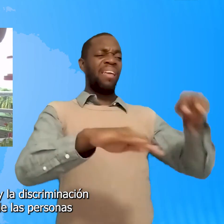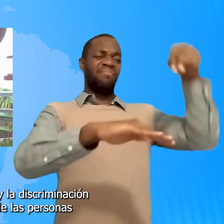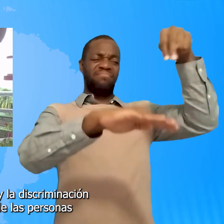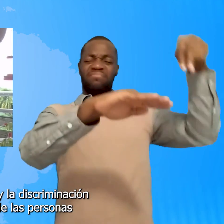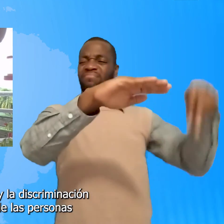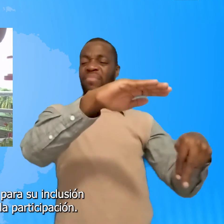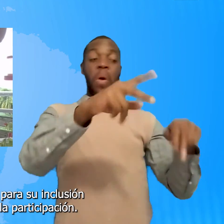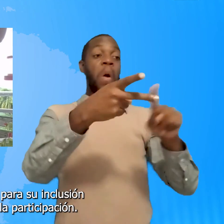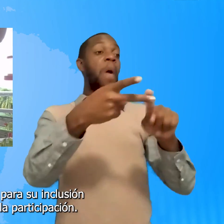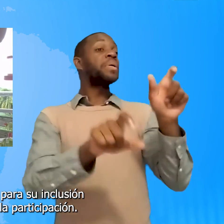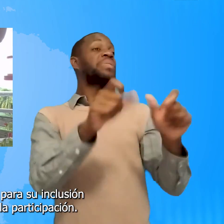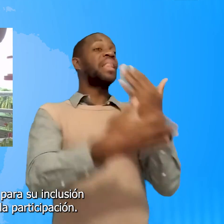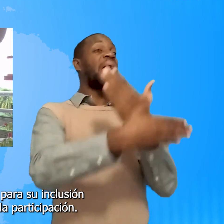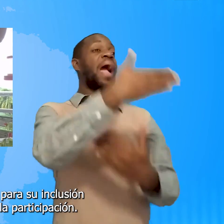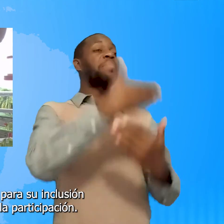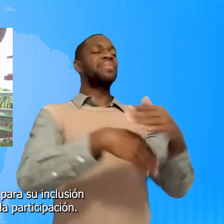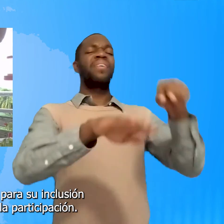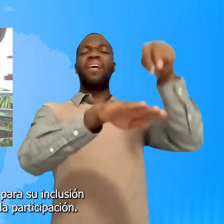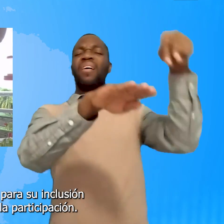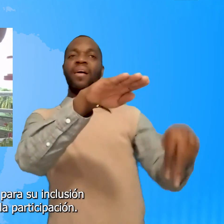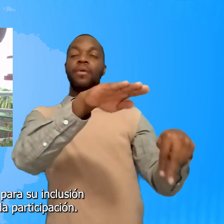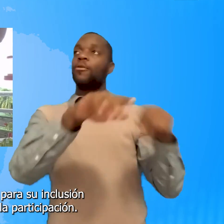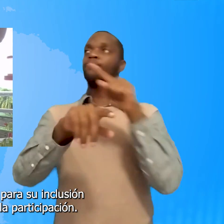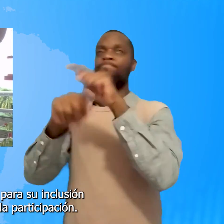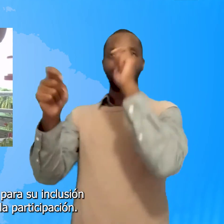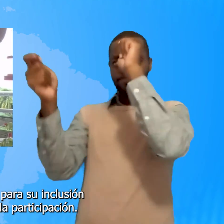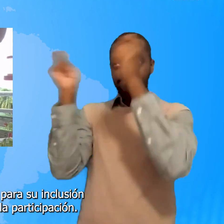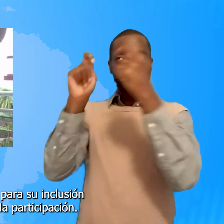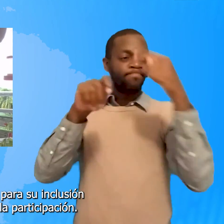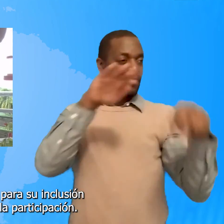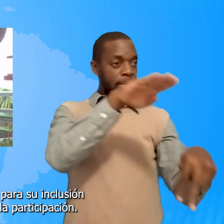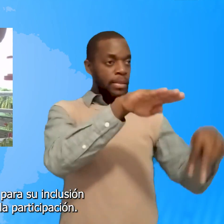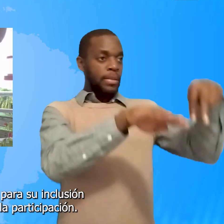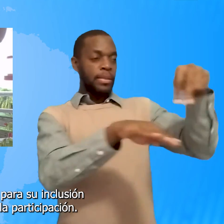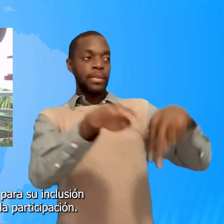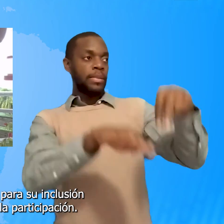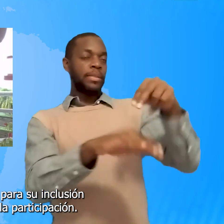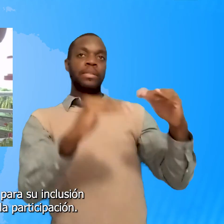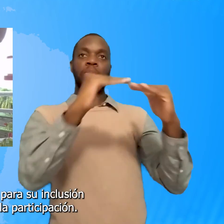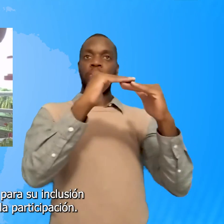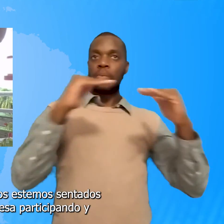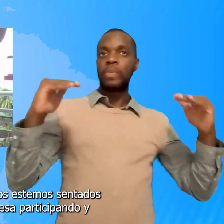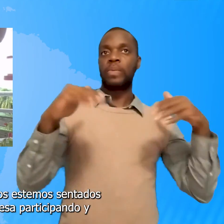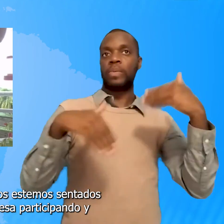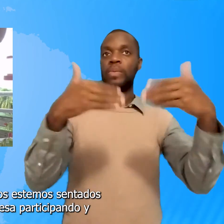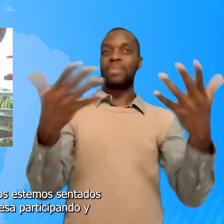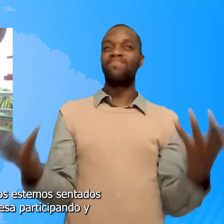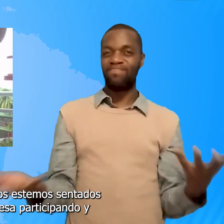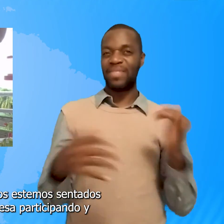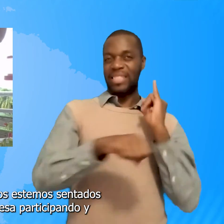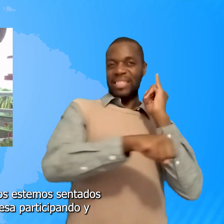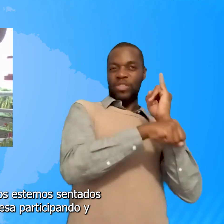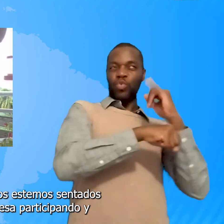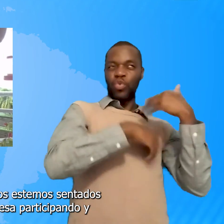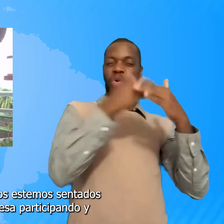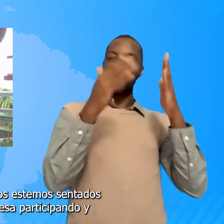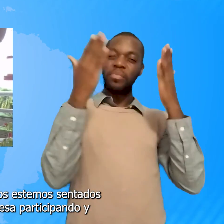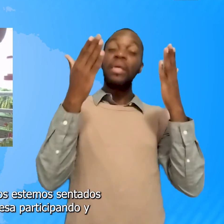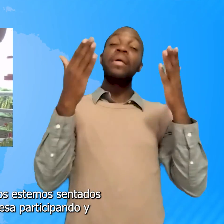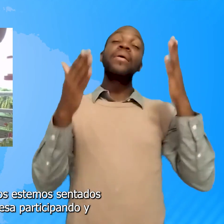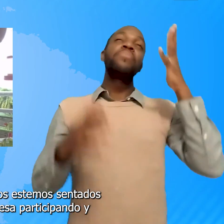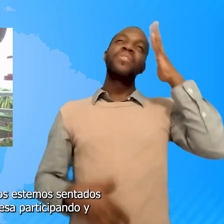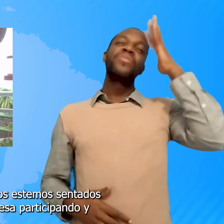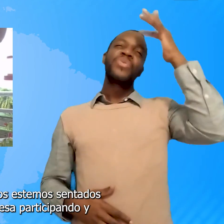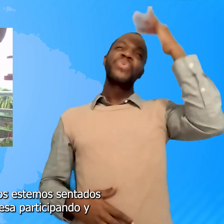y de las personas con discapacidad para su inclusión efectiva y para la participación. Mi sueño es que todos